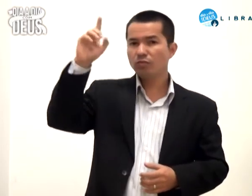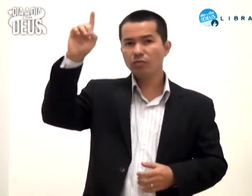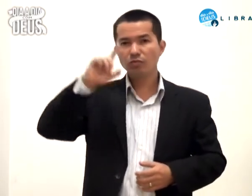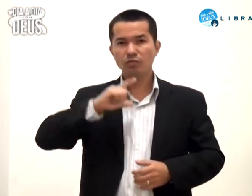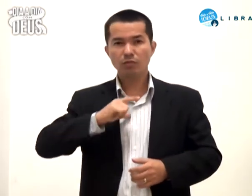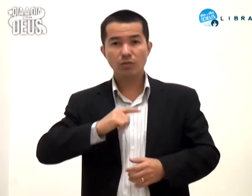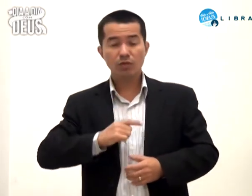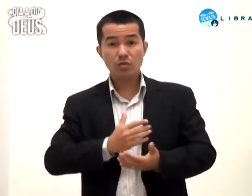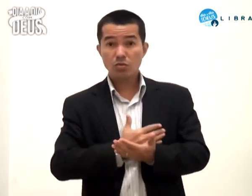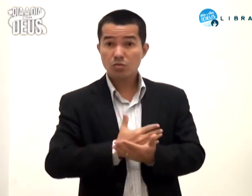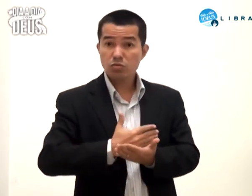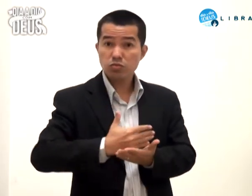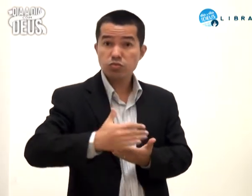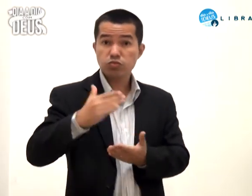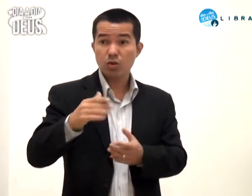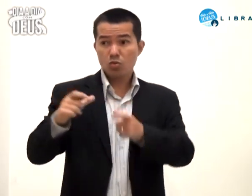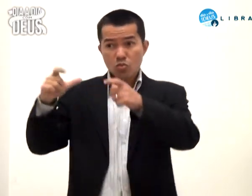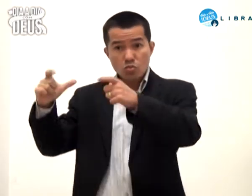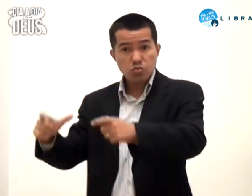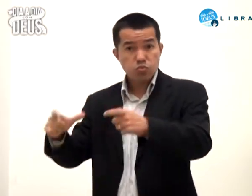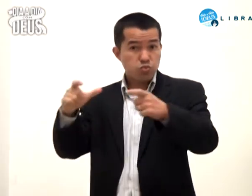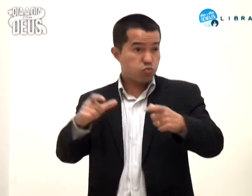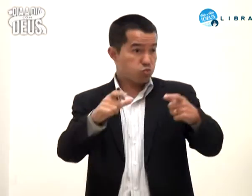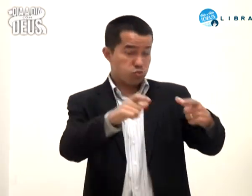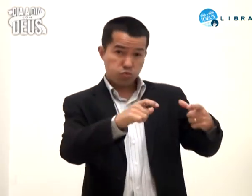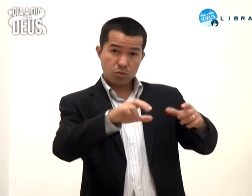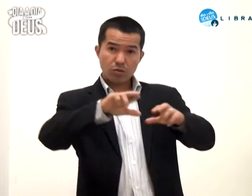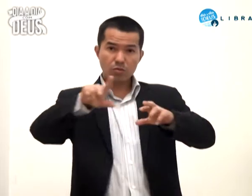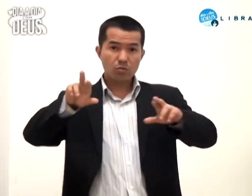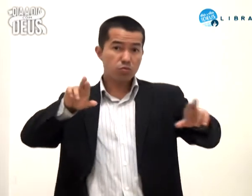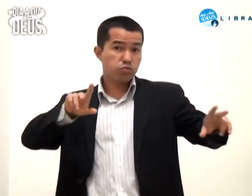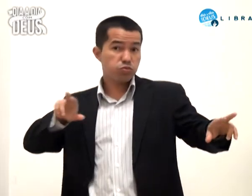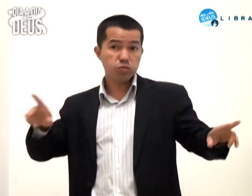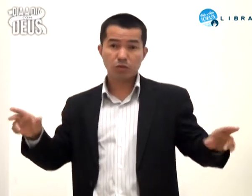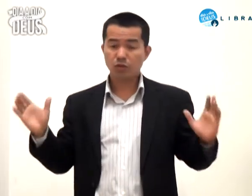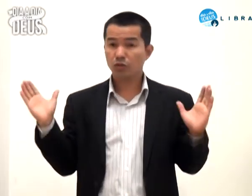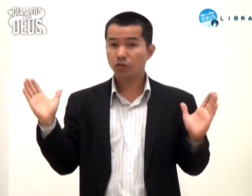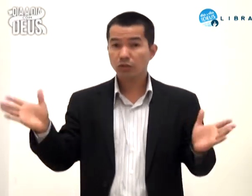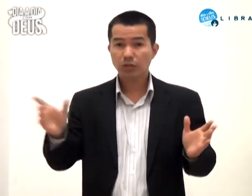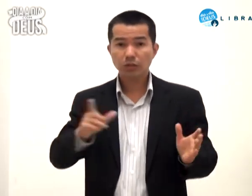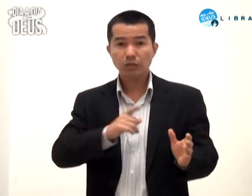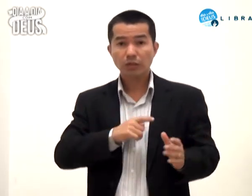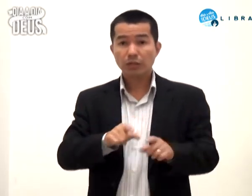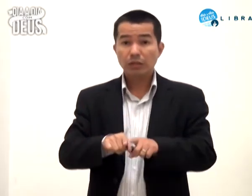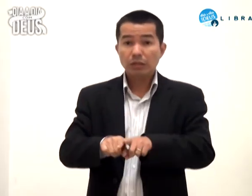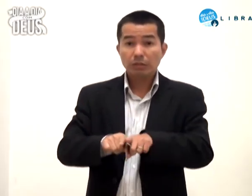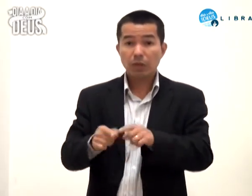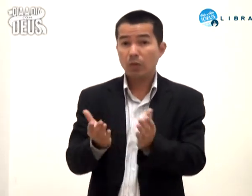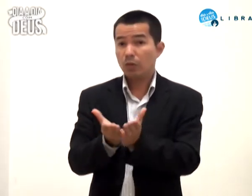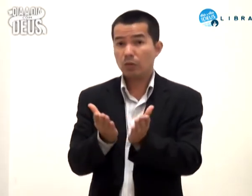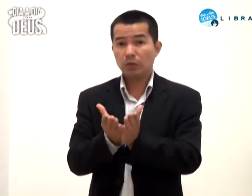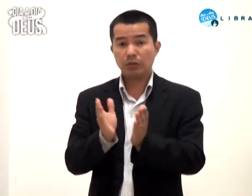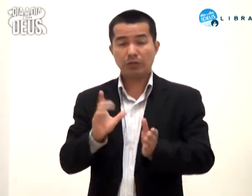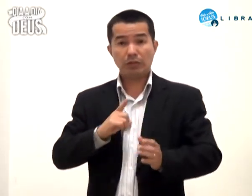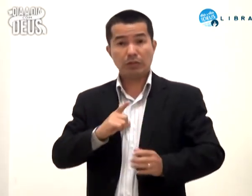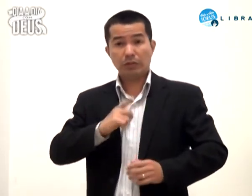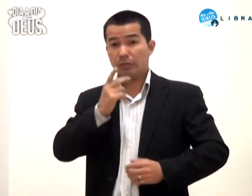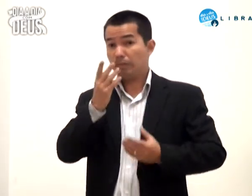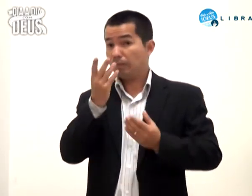que vocês saibam o que a graça de Deus tem feito nas igrejas da província da Macedônia. Os irmãos dali têm sido